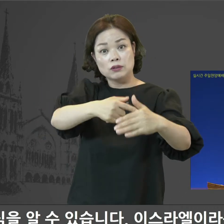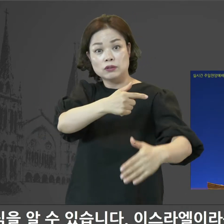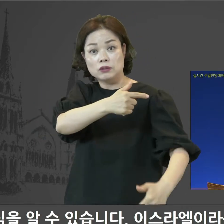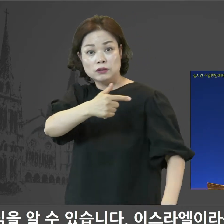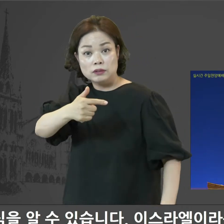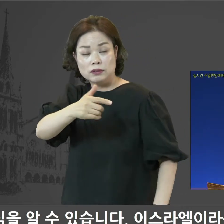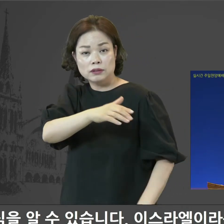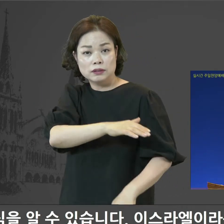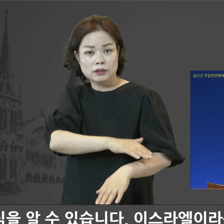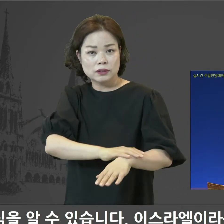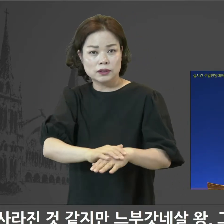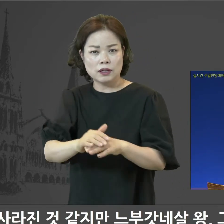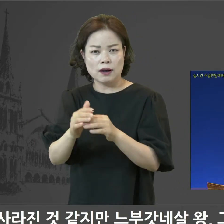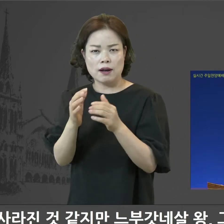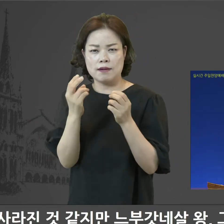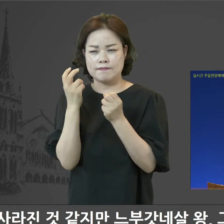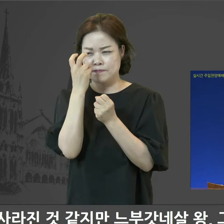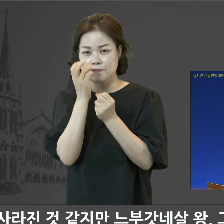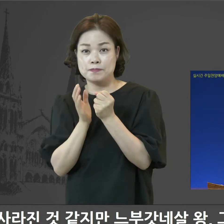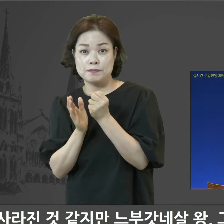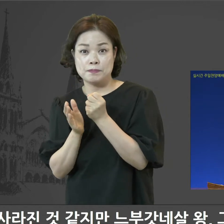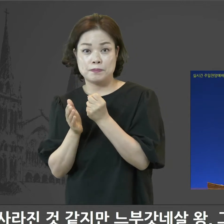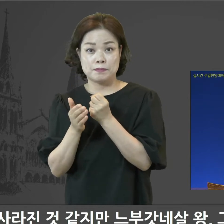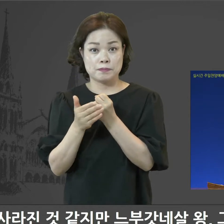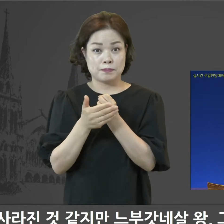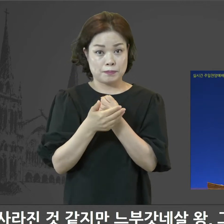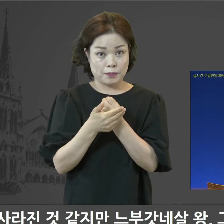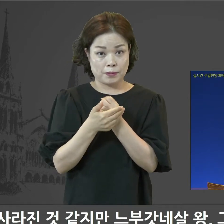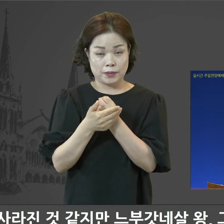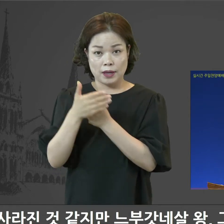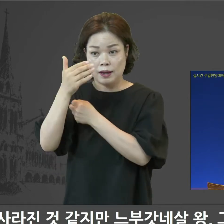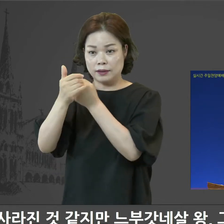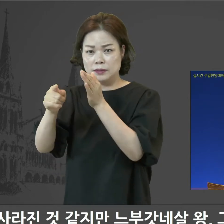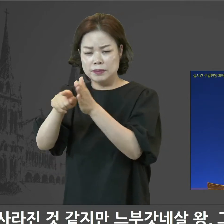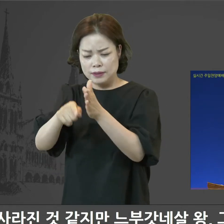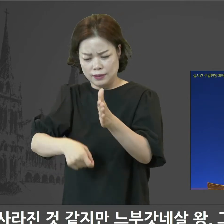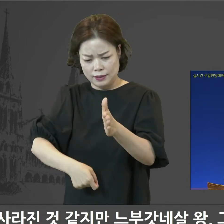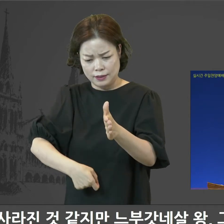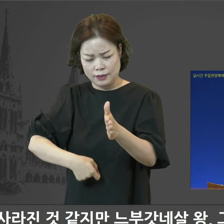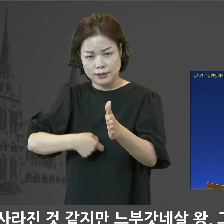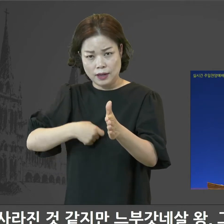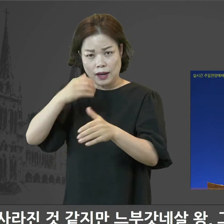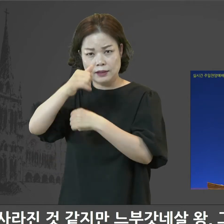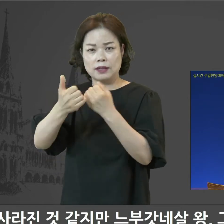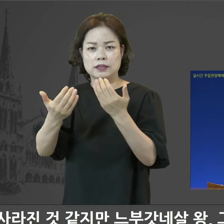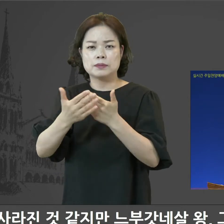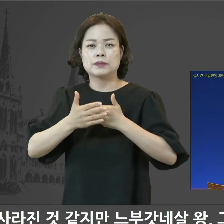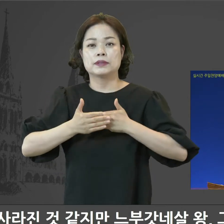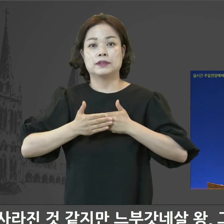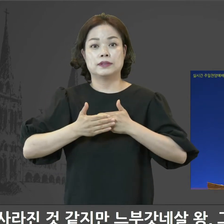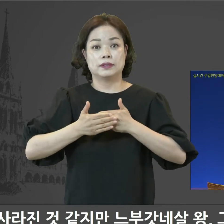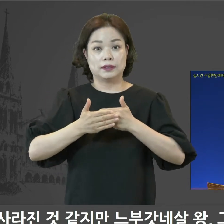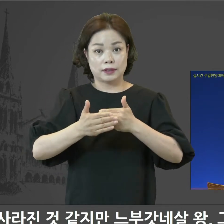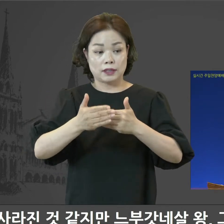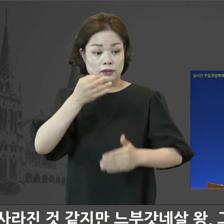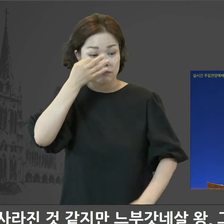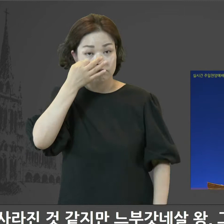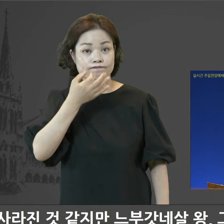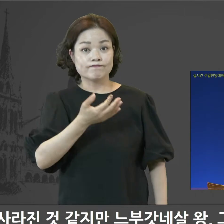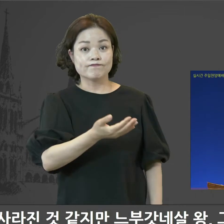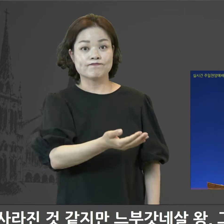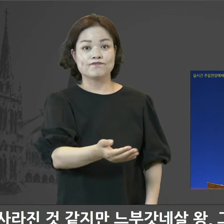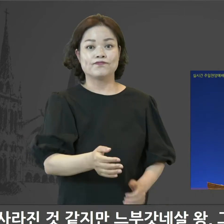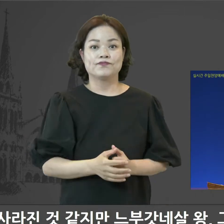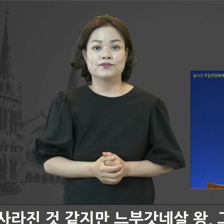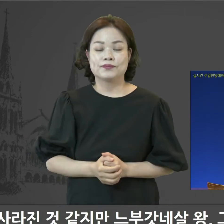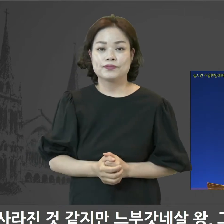너무나도 잘 보존되어 있는 모습들, 하나님께서는 신실하게 하나님의 일을 진행하심을 보여주고